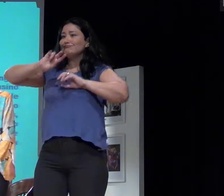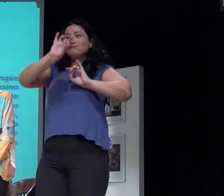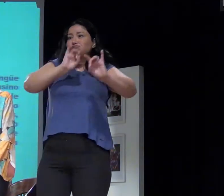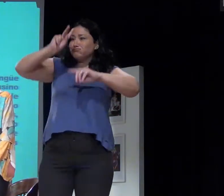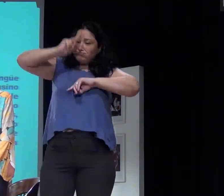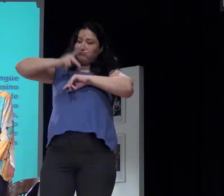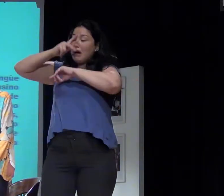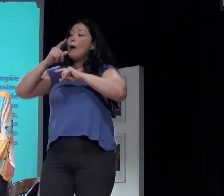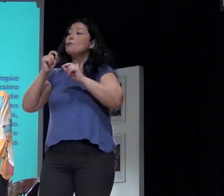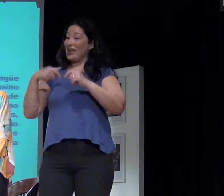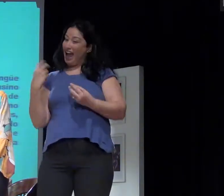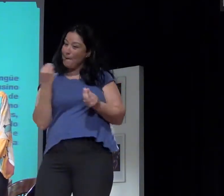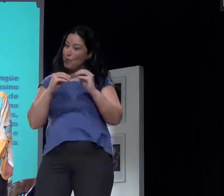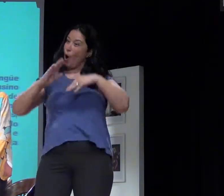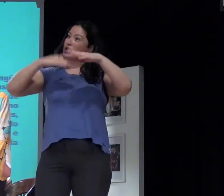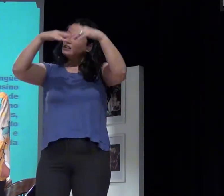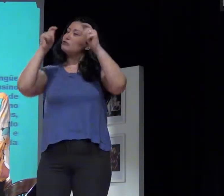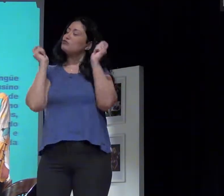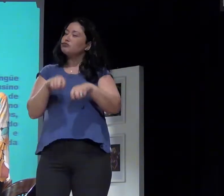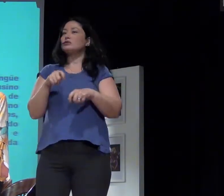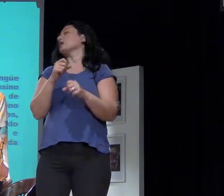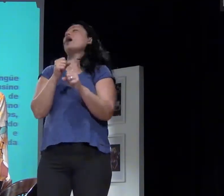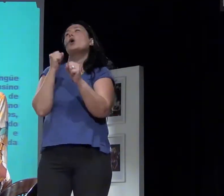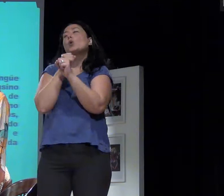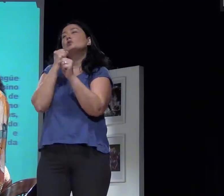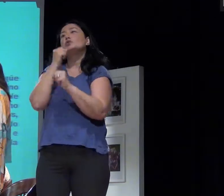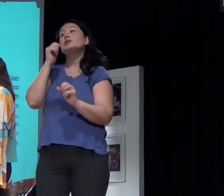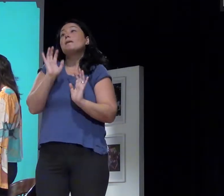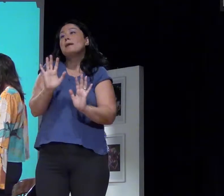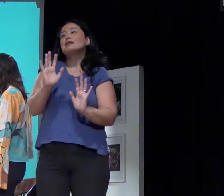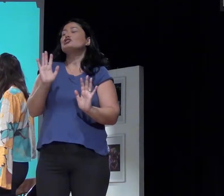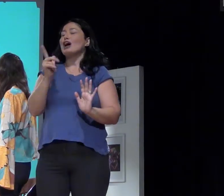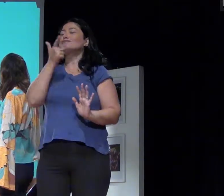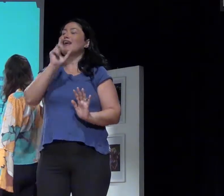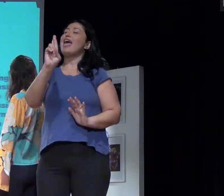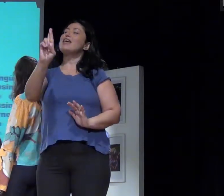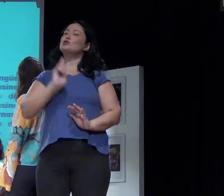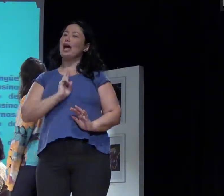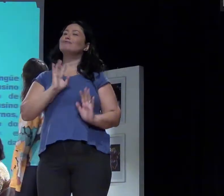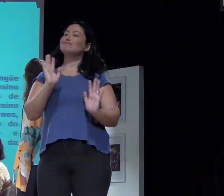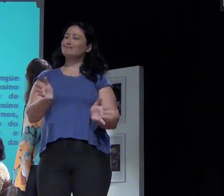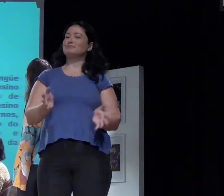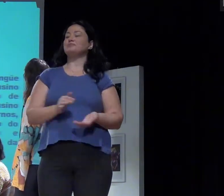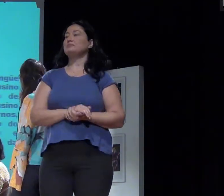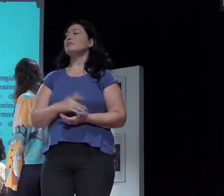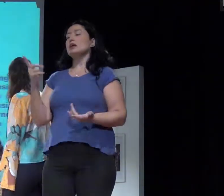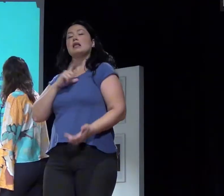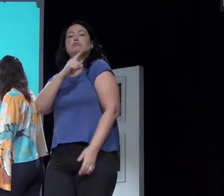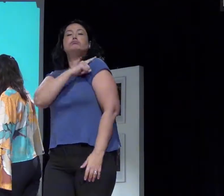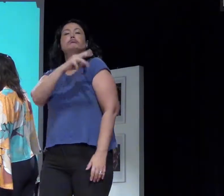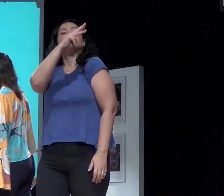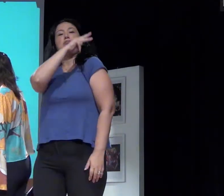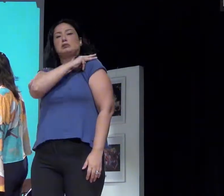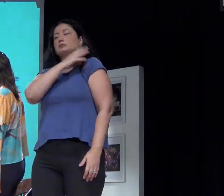sendo construído, mas que, graças a Deus, a gente já está tendo resultado. E nós temos também o ensino médio,